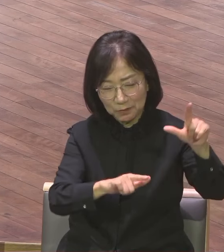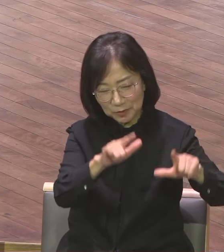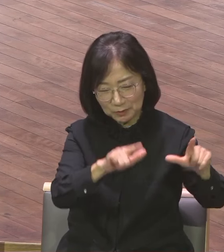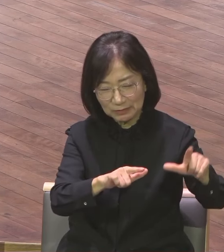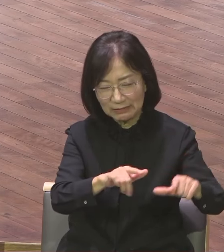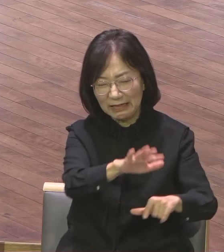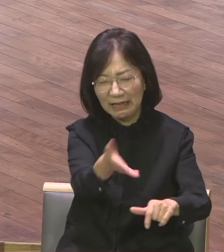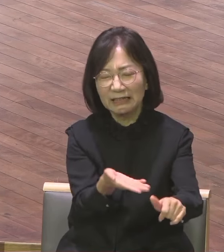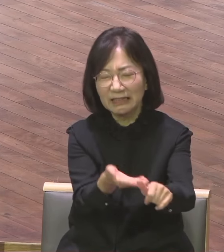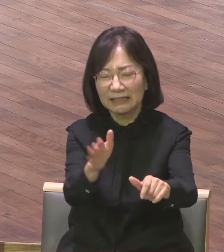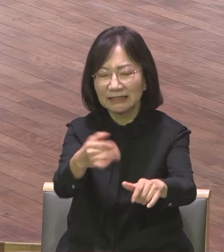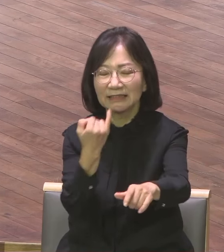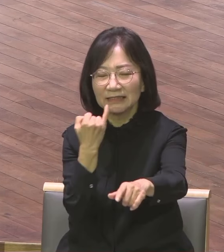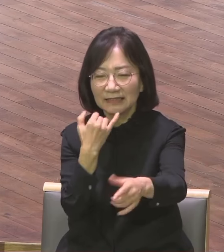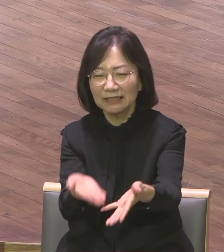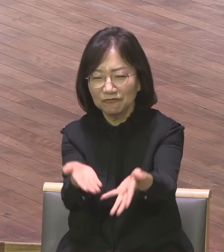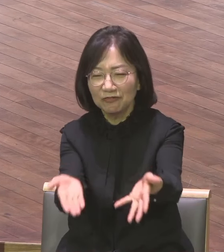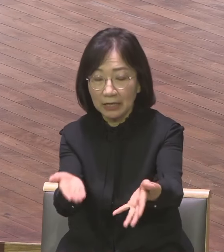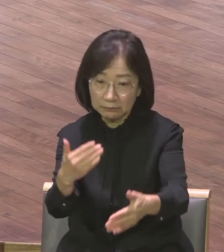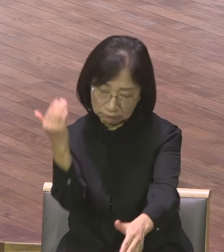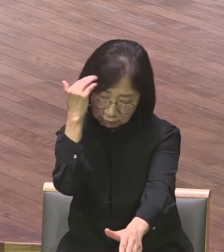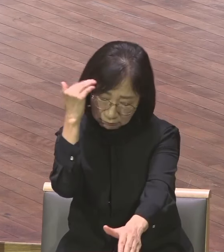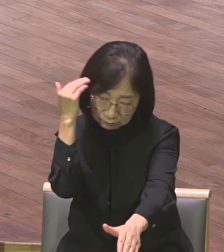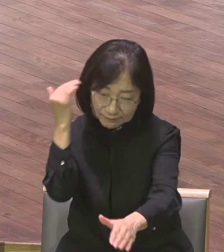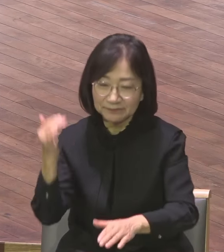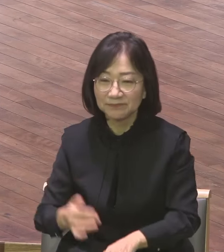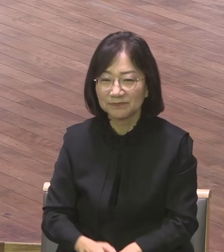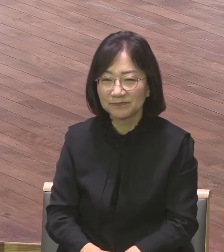하나도 사용하지 못하도록.